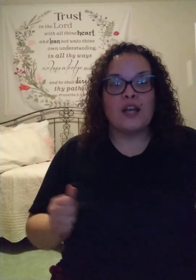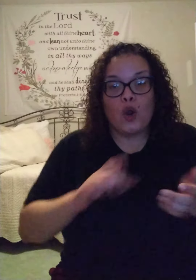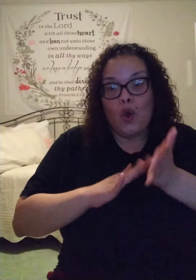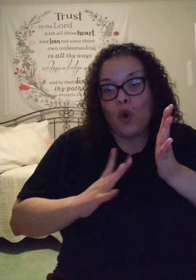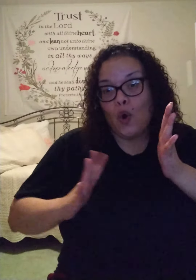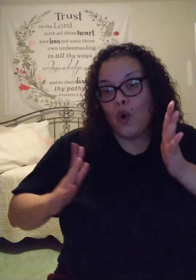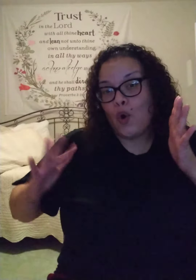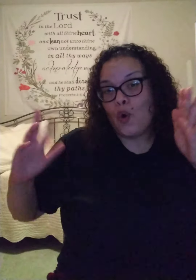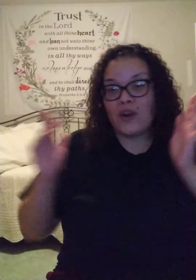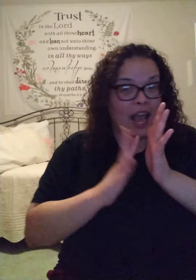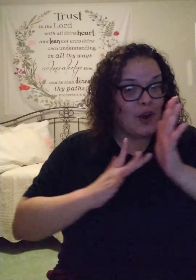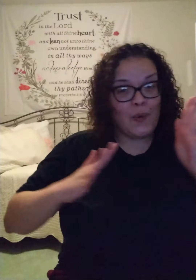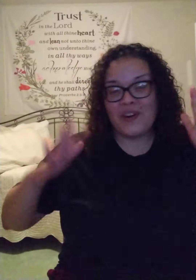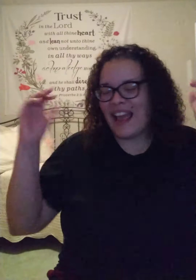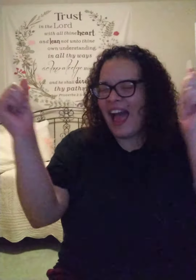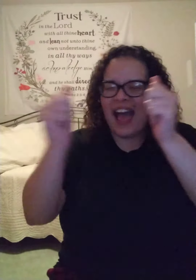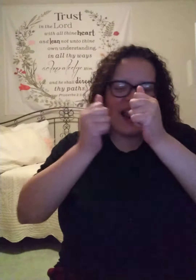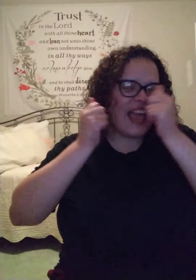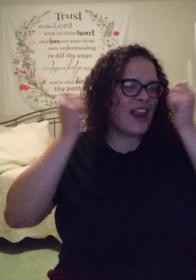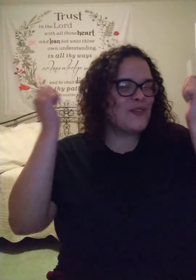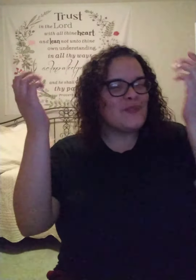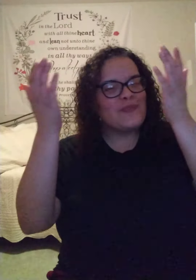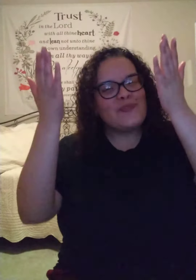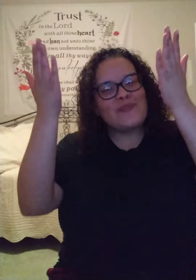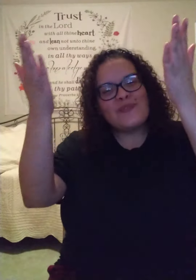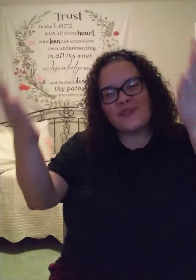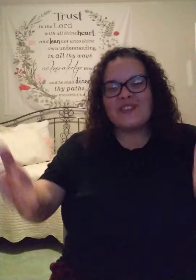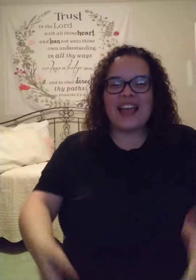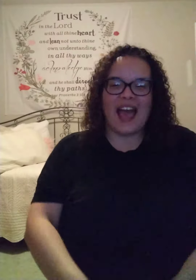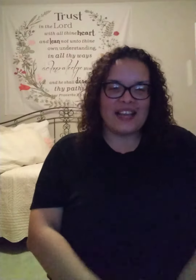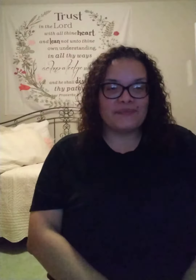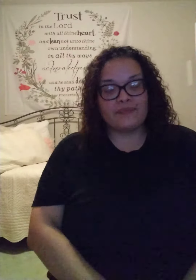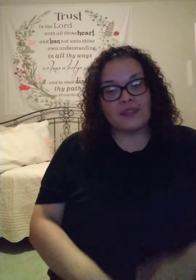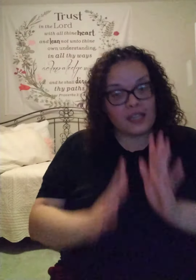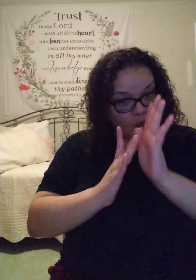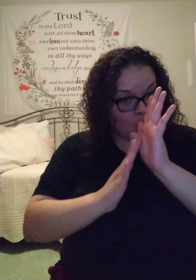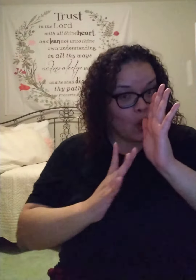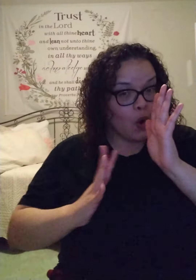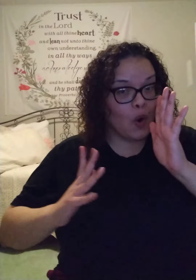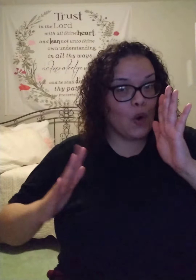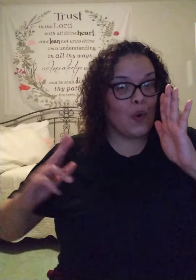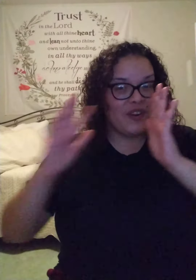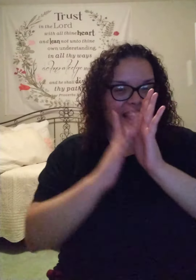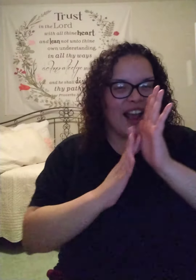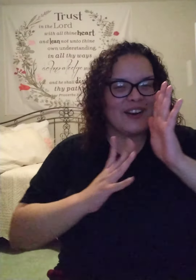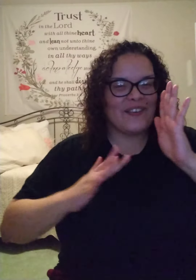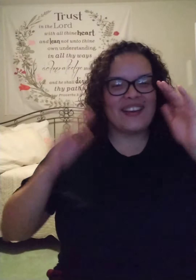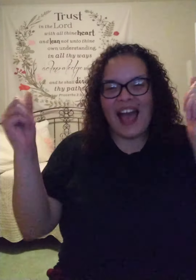Gloria, gloria, aleluya, gloria, gloria,